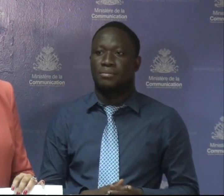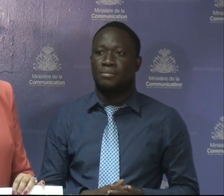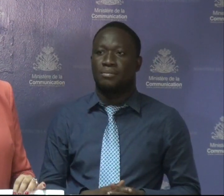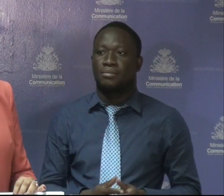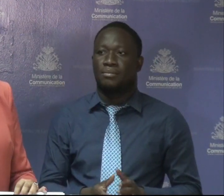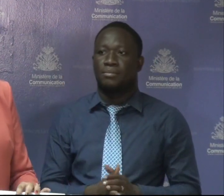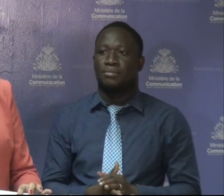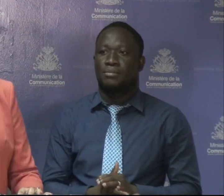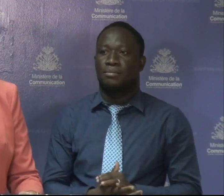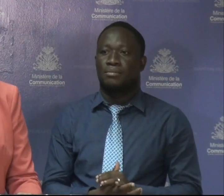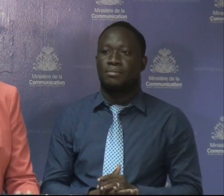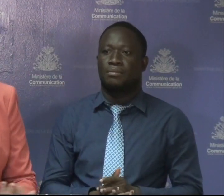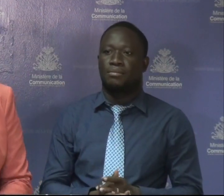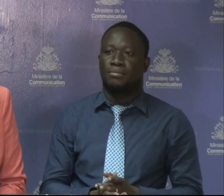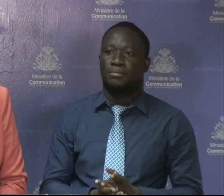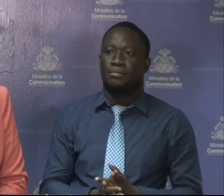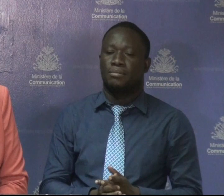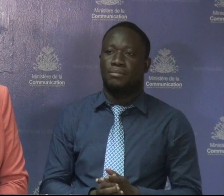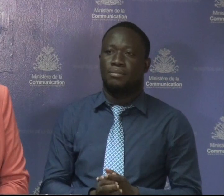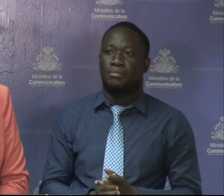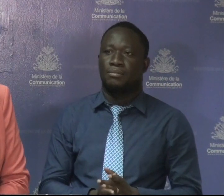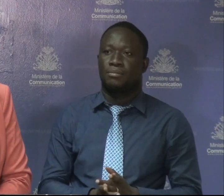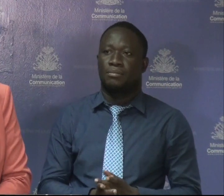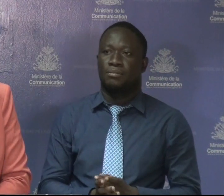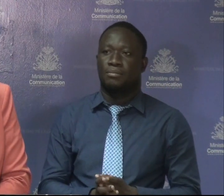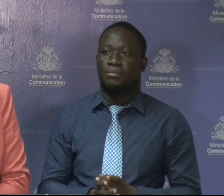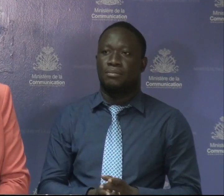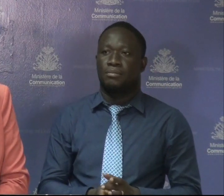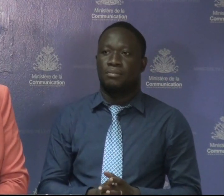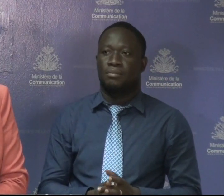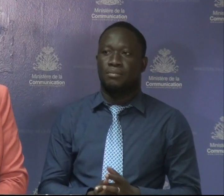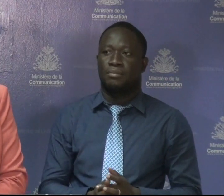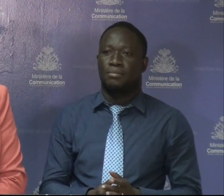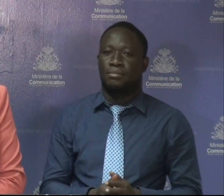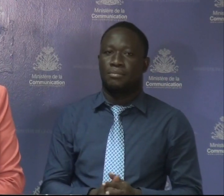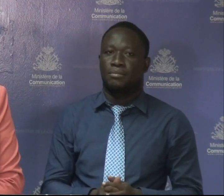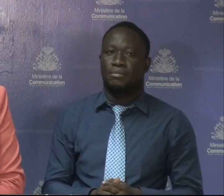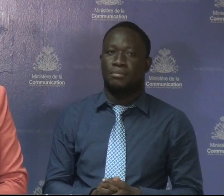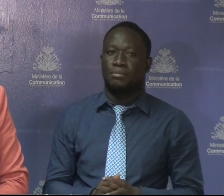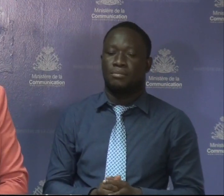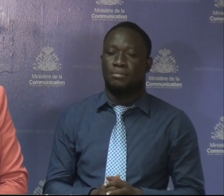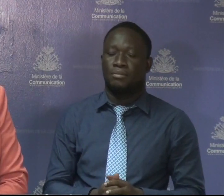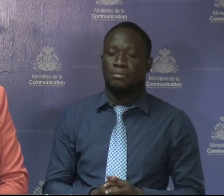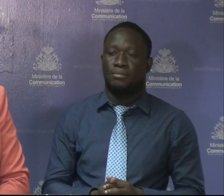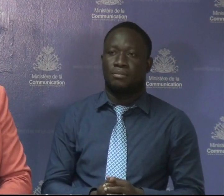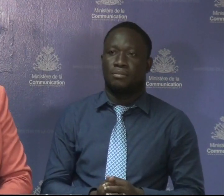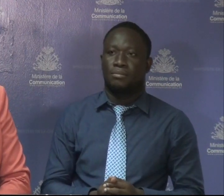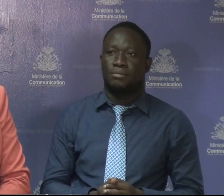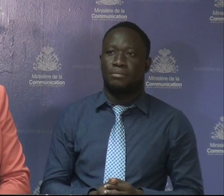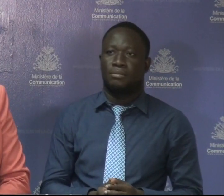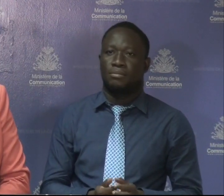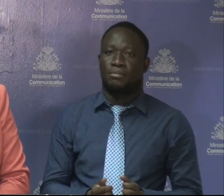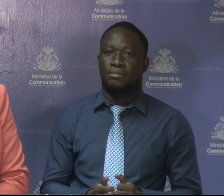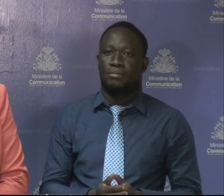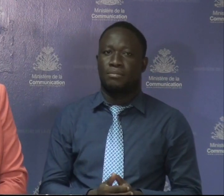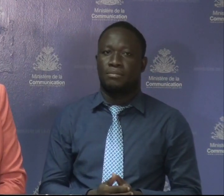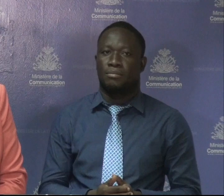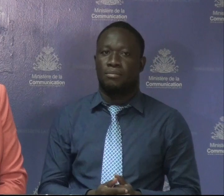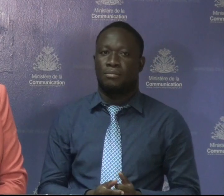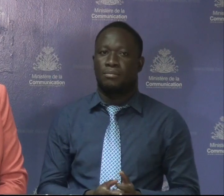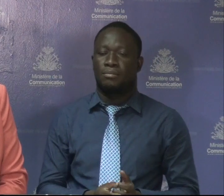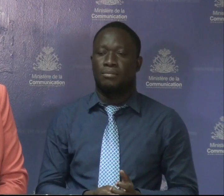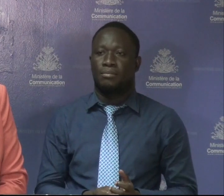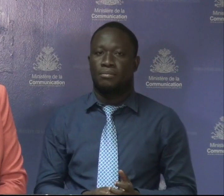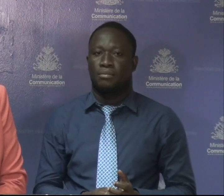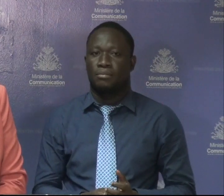Bonjour madame la ministre, bonjour tout le monde, Diego Charles pour monsieur Vincent pour Vision 2000. Et vous parlez de effort que nous faisons en termes